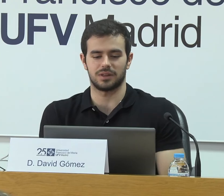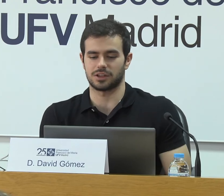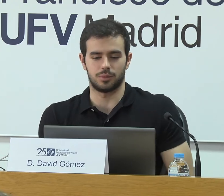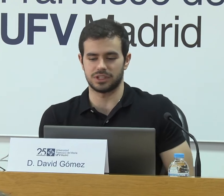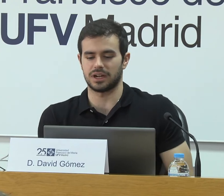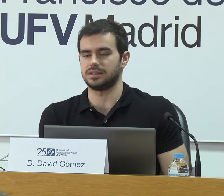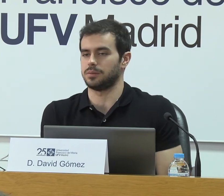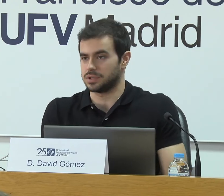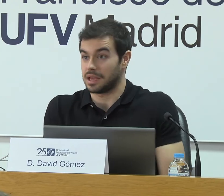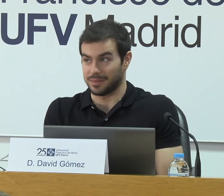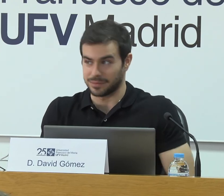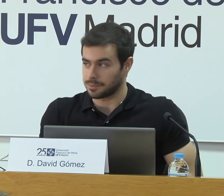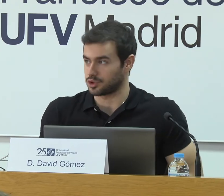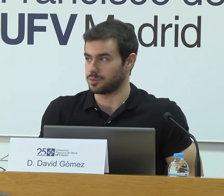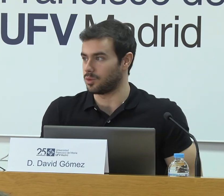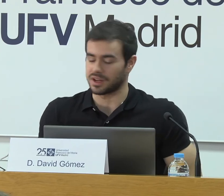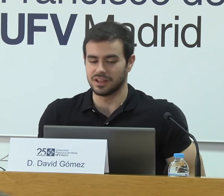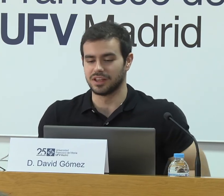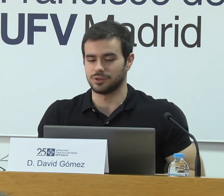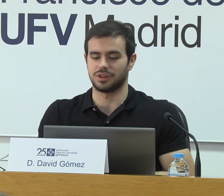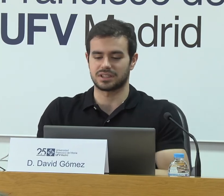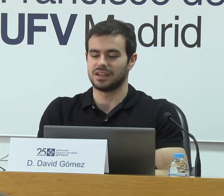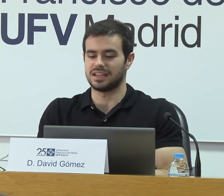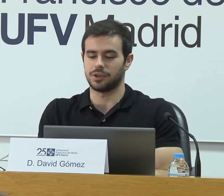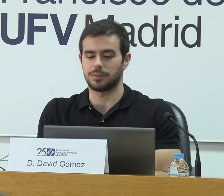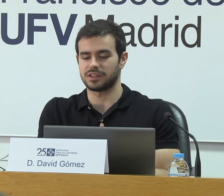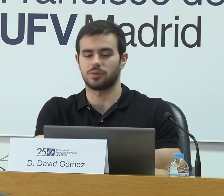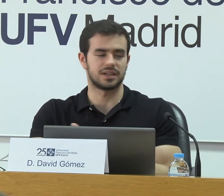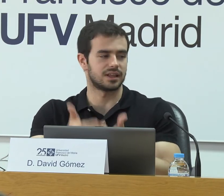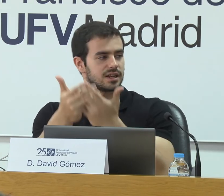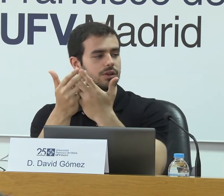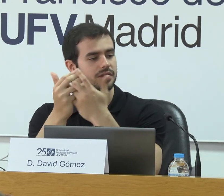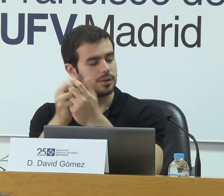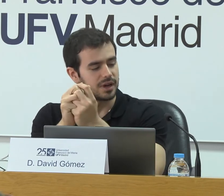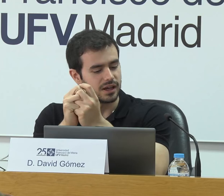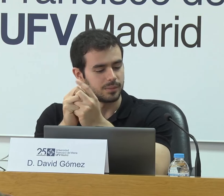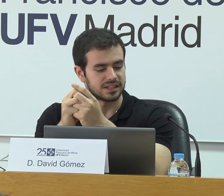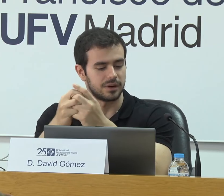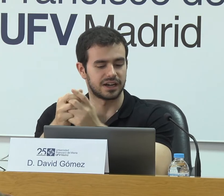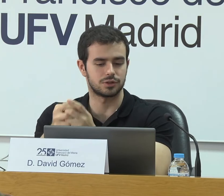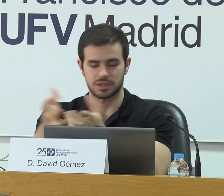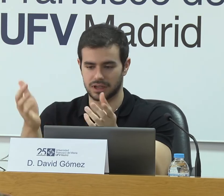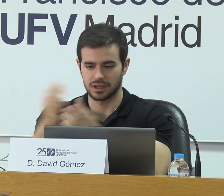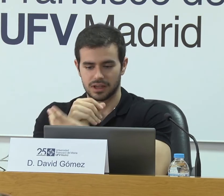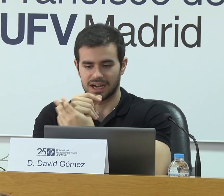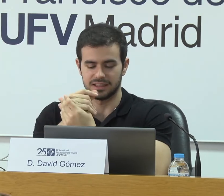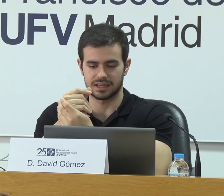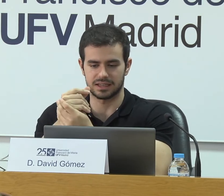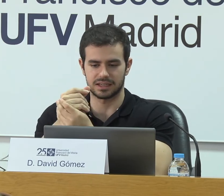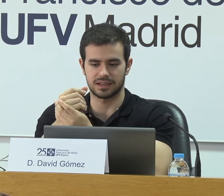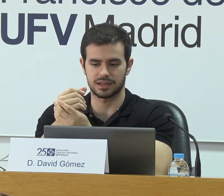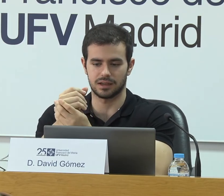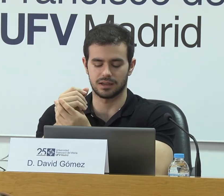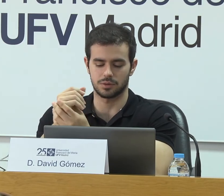una silla de ruedas que no puedes llevar el stick? Pues que a mí tampoco se me ocurre. Entonces, ya hay una plataforma, está desarrollando el CEDI para trabajar en eso, así que allí